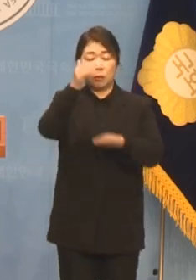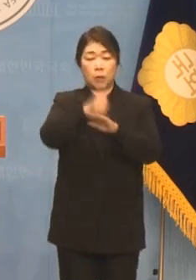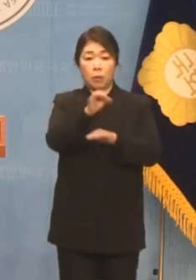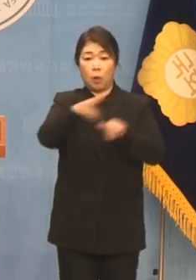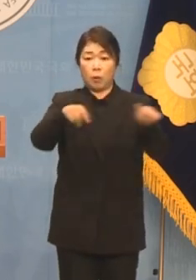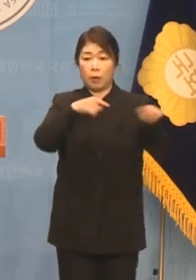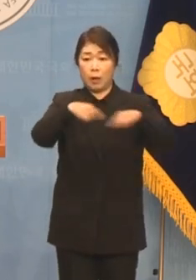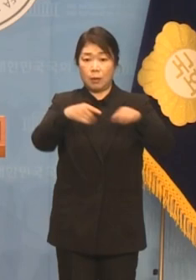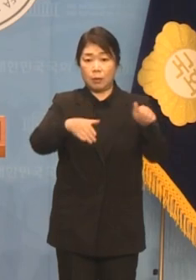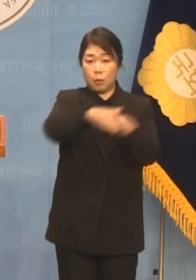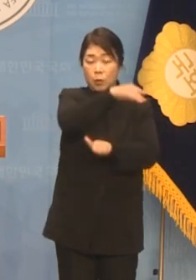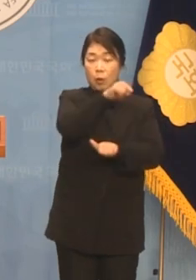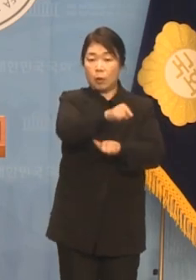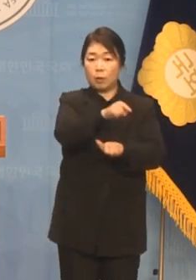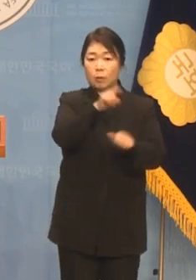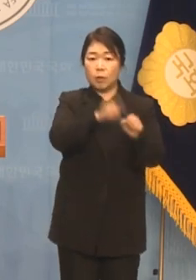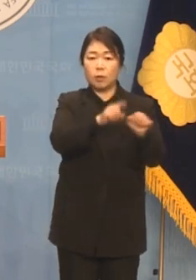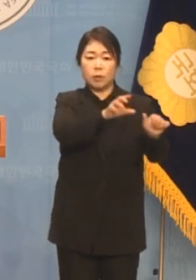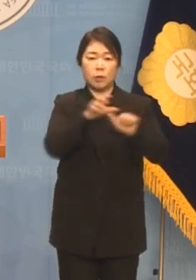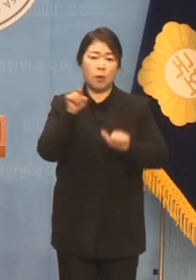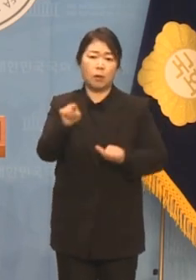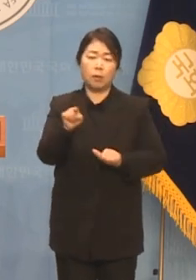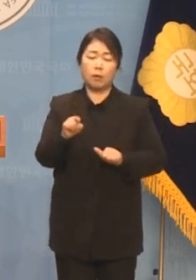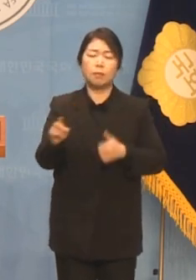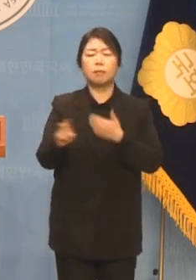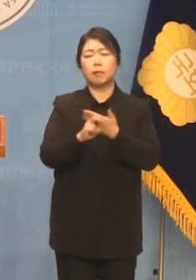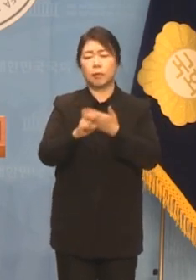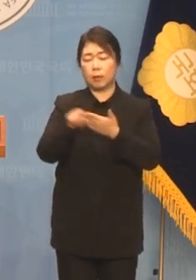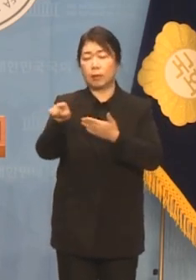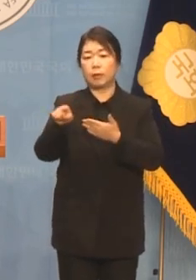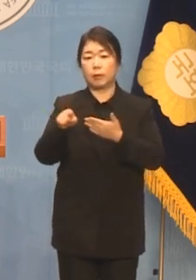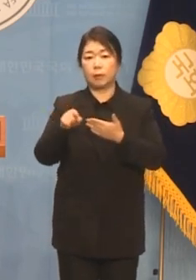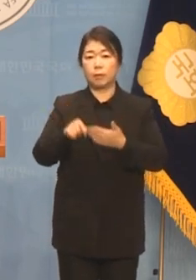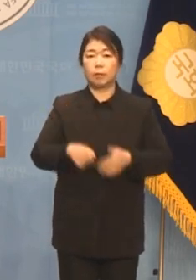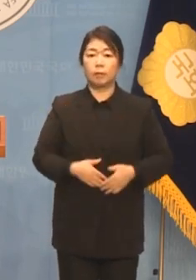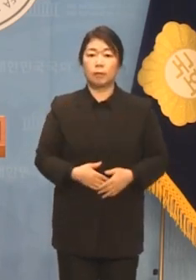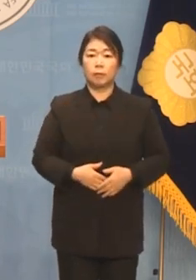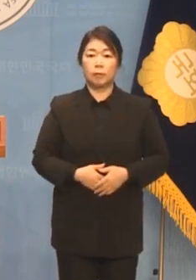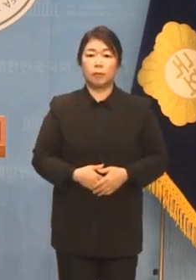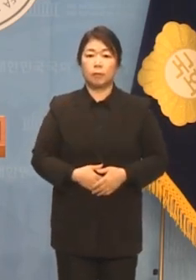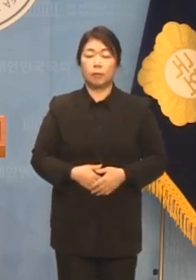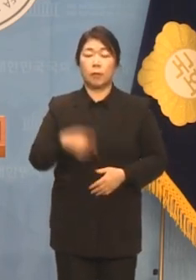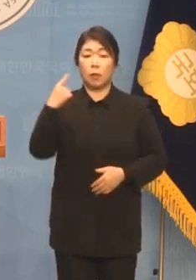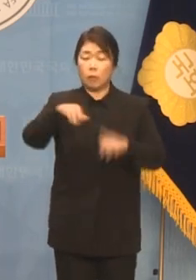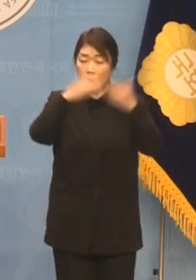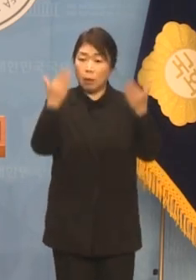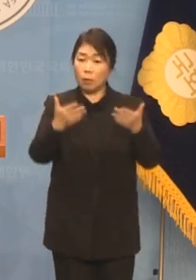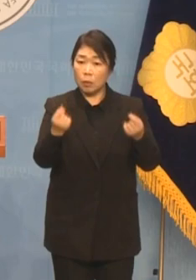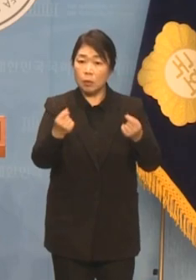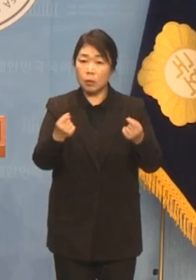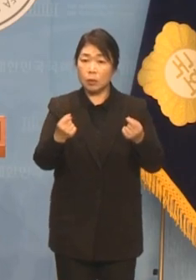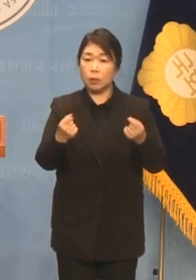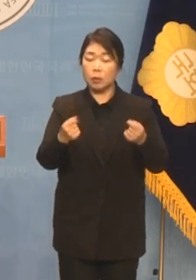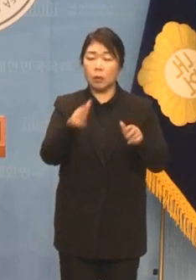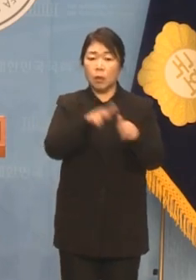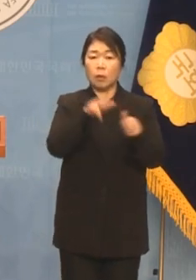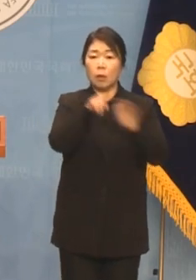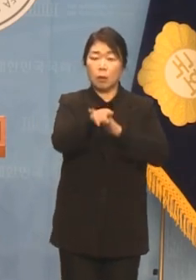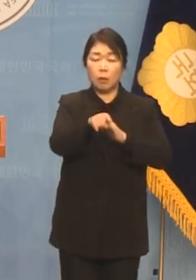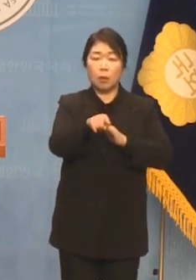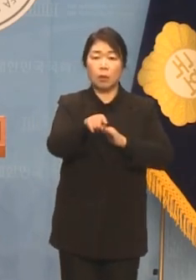이슈로 사용을 하는 이건 굉장히 부당한 일이라고 생각이요 근데 왜냐하면 다들 이제 마티에 가서